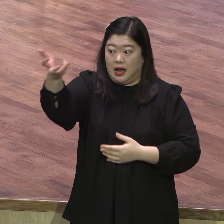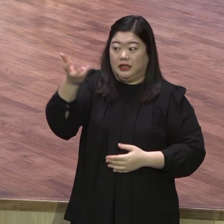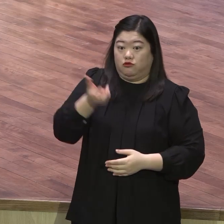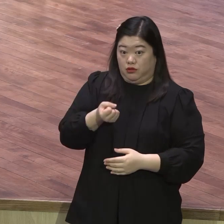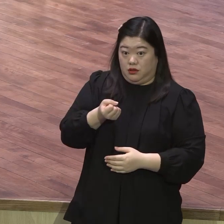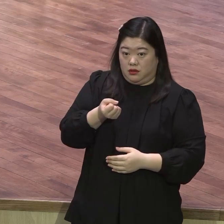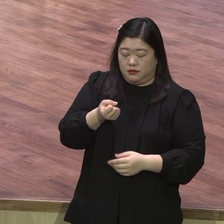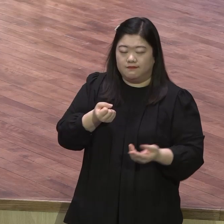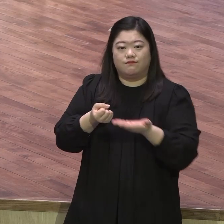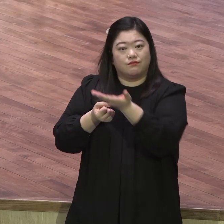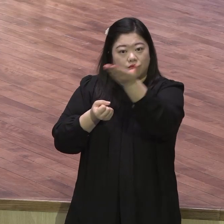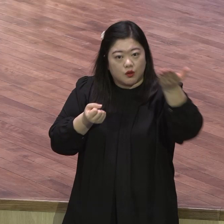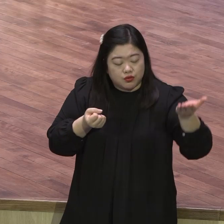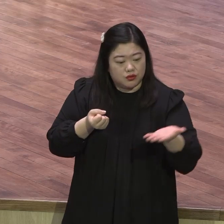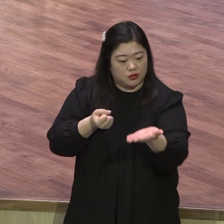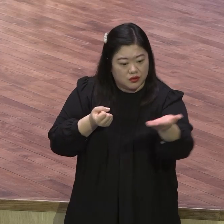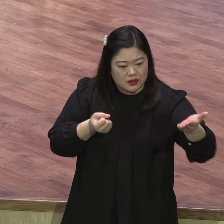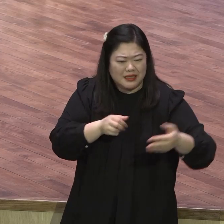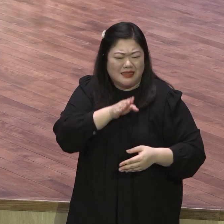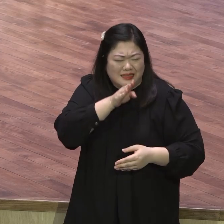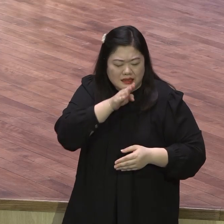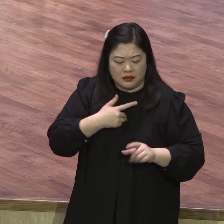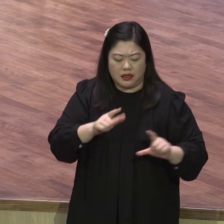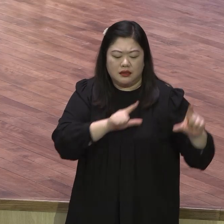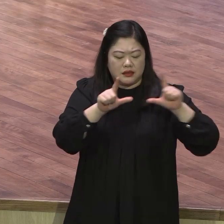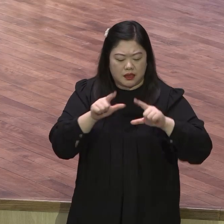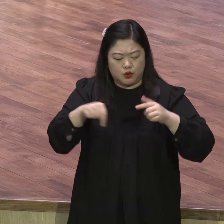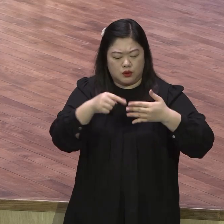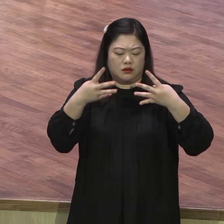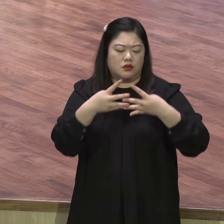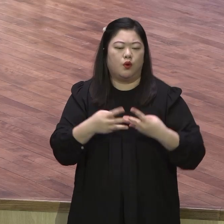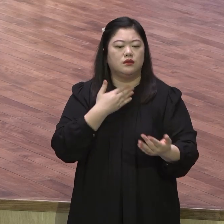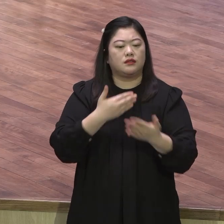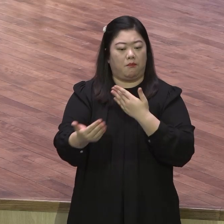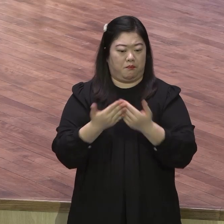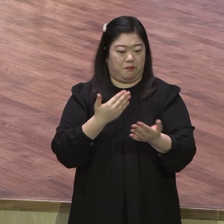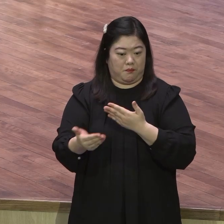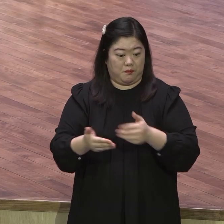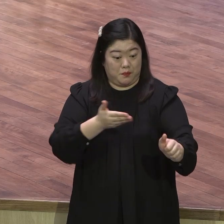영계 모든 성도들이 사실적으로 체험하는 시간 되길 바랍니다.